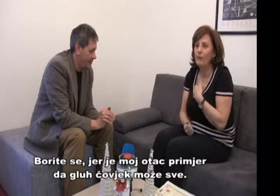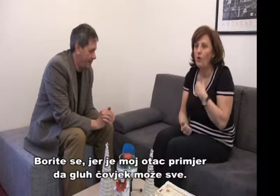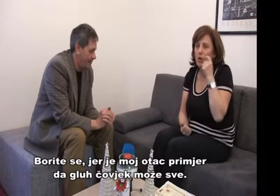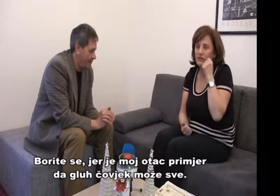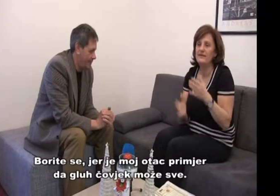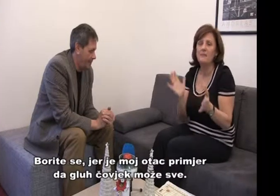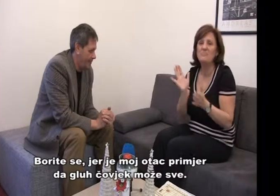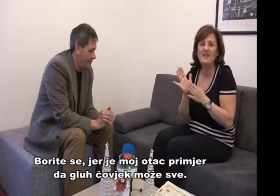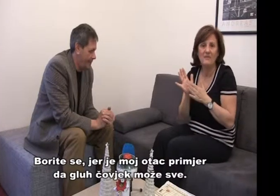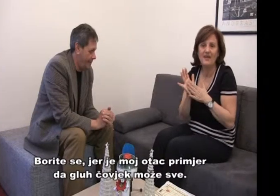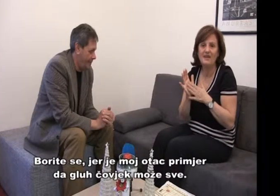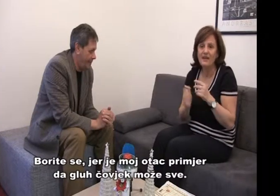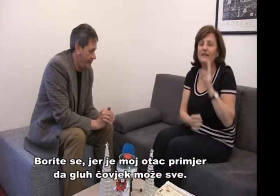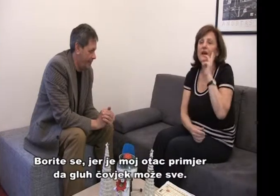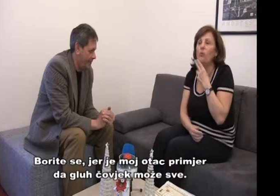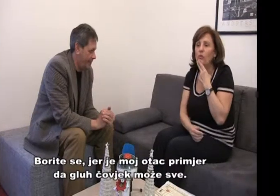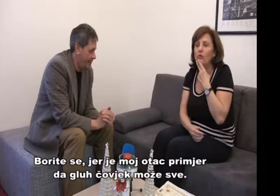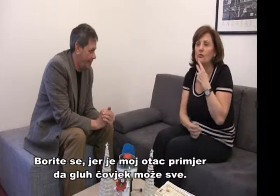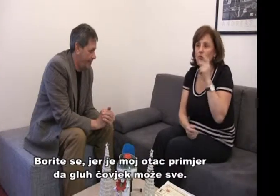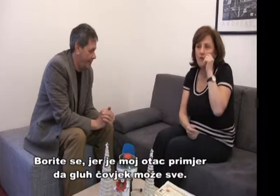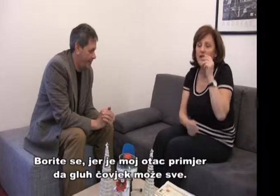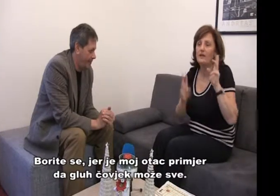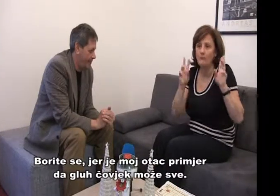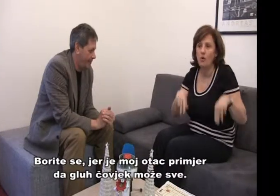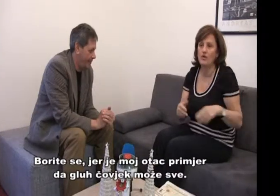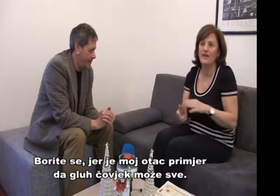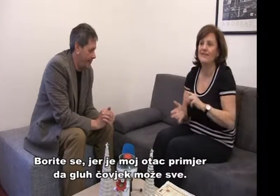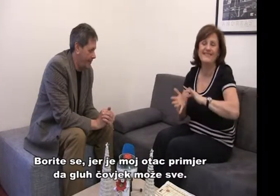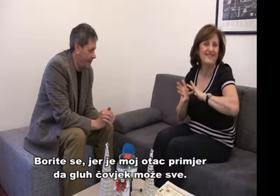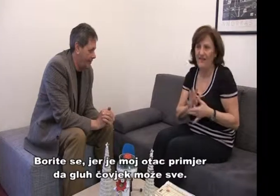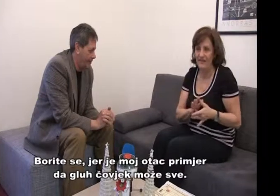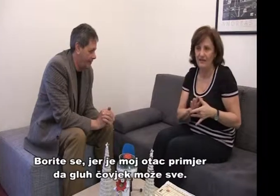moj otac je primjer da gluh čovjek može sve.